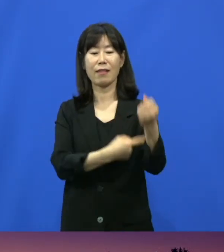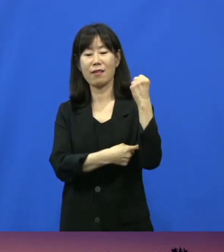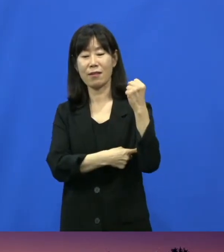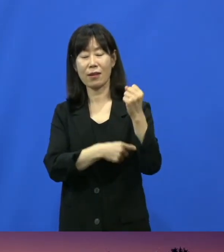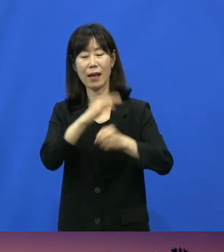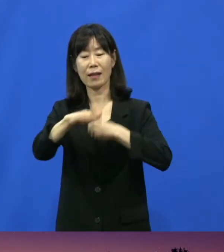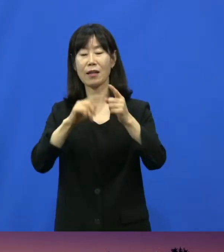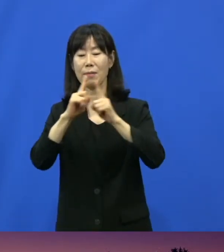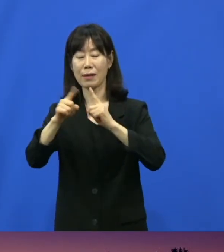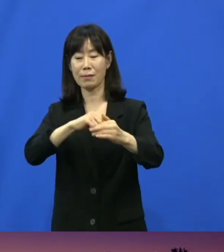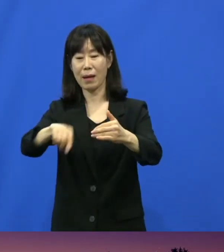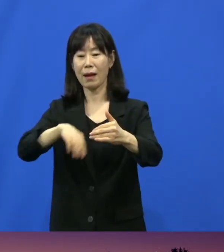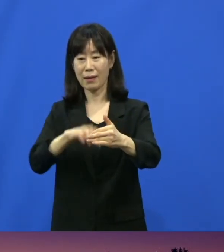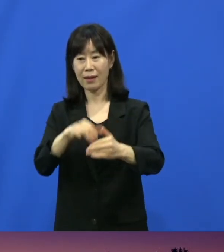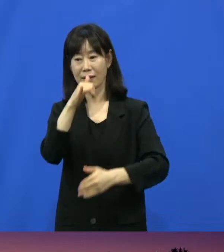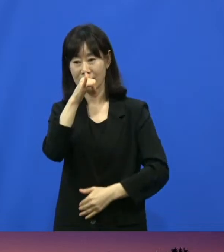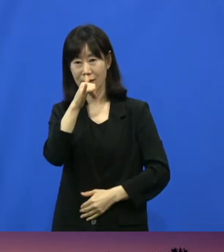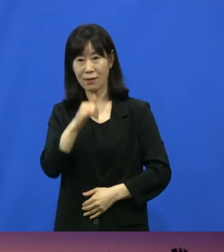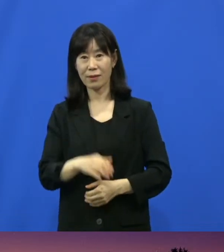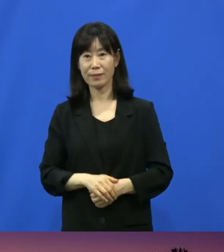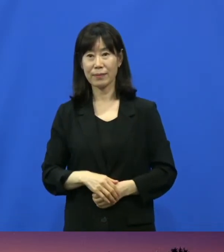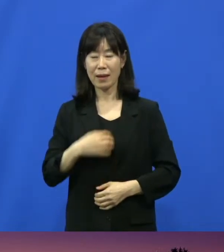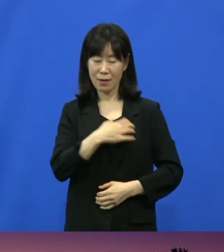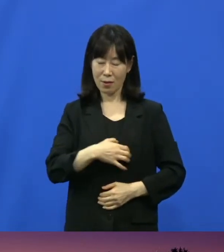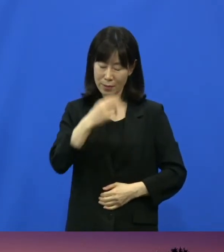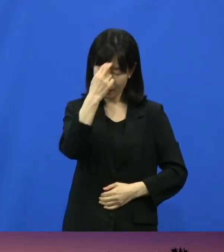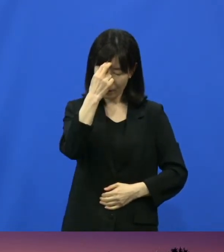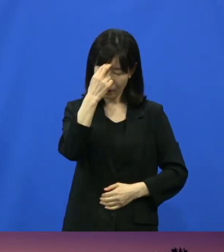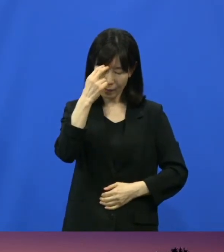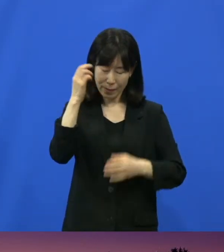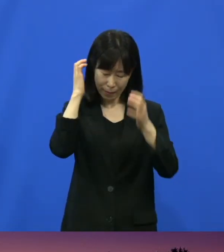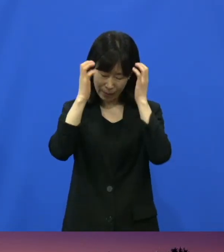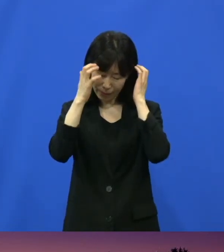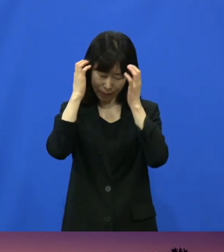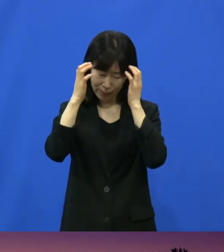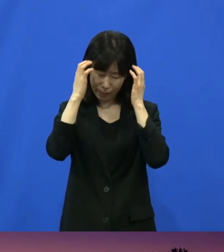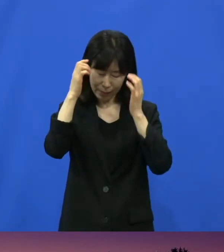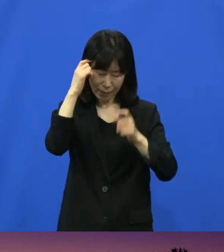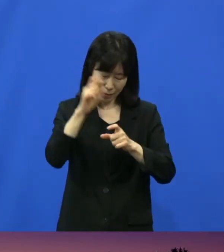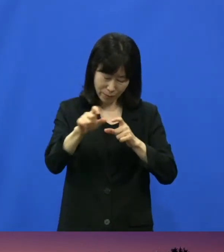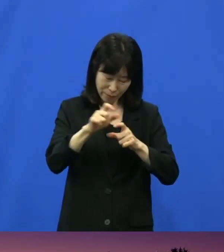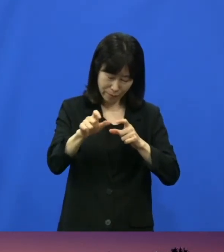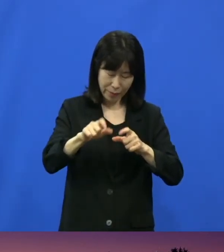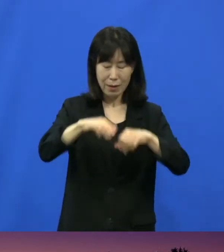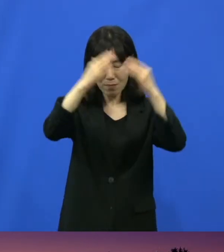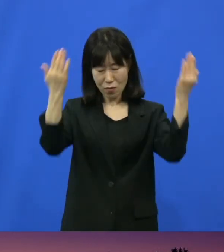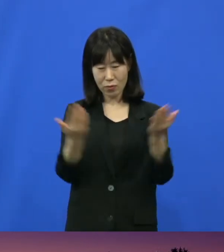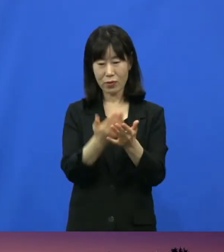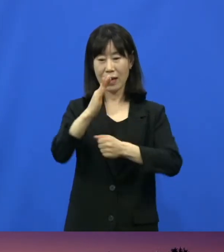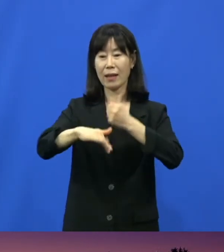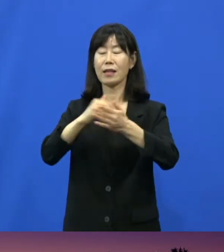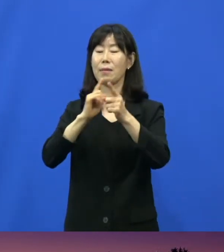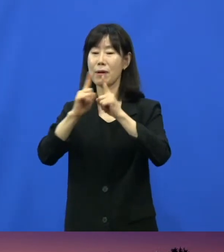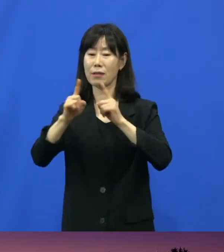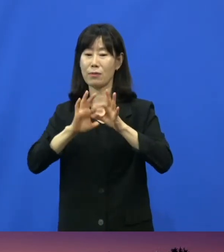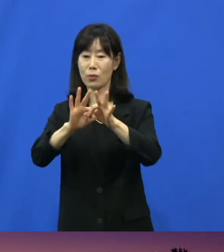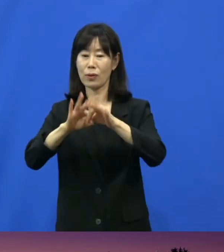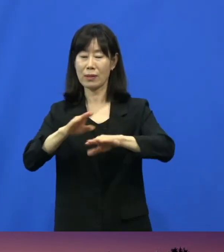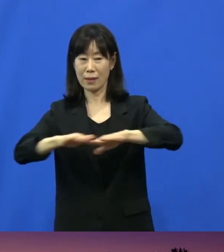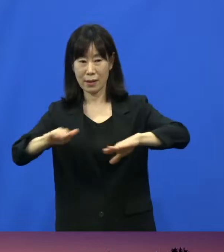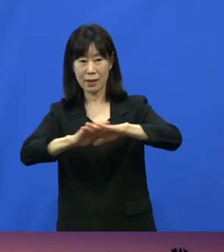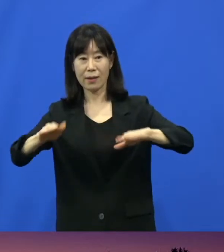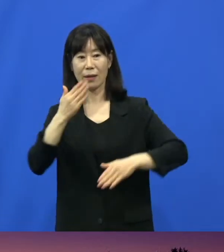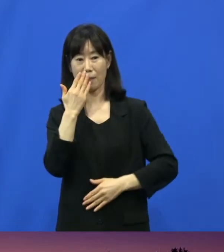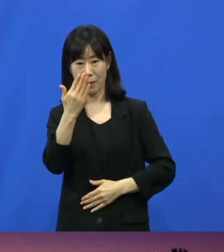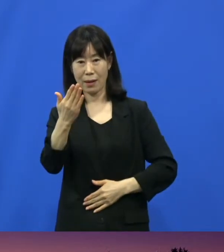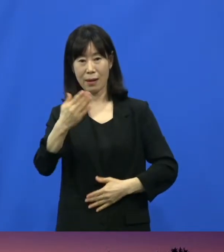우리의 삶의 내면에 막 염려, 근심, 막 그냥 그 복잡하게 있었던 내 영혼의 질서를 그냥 말씀이 그냥 질서를 찾게 하고